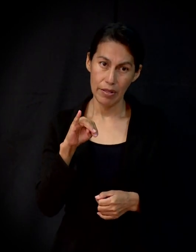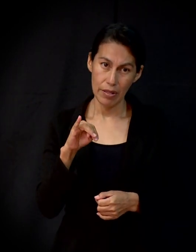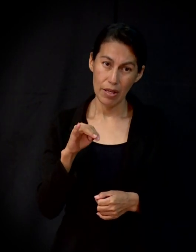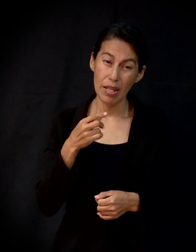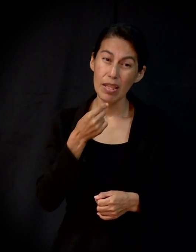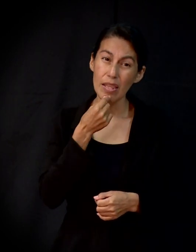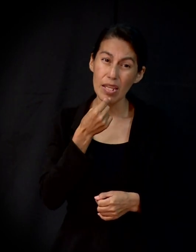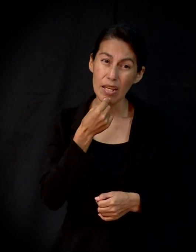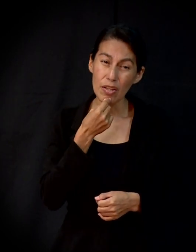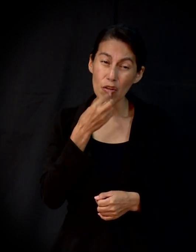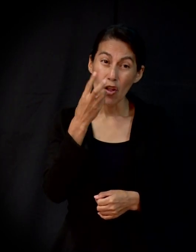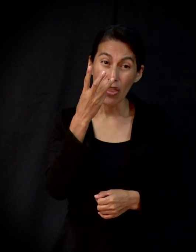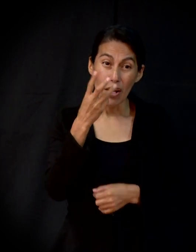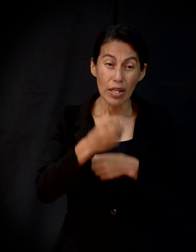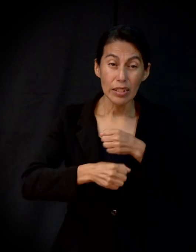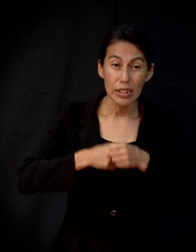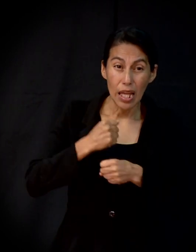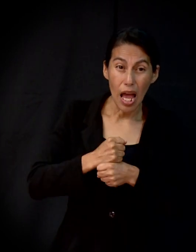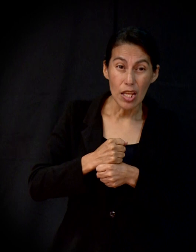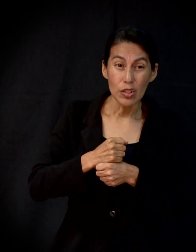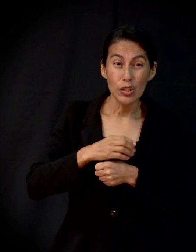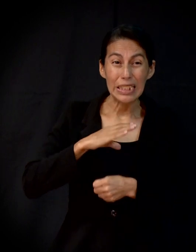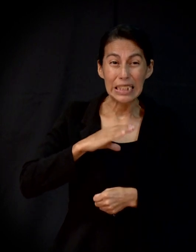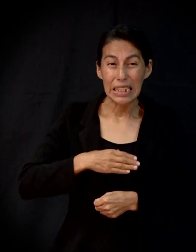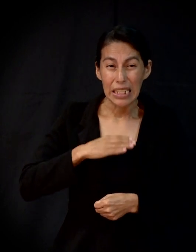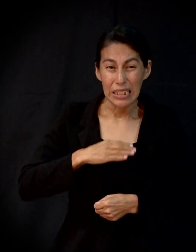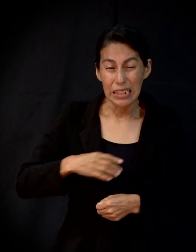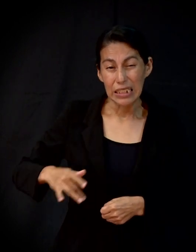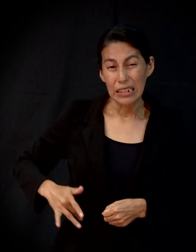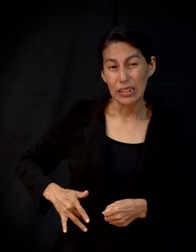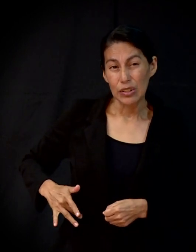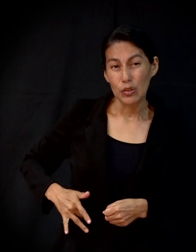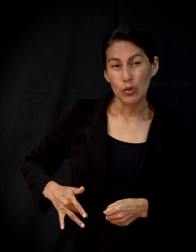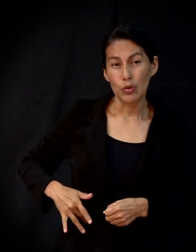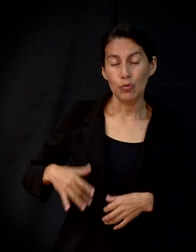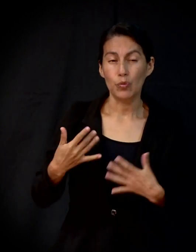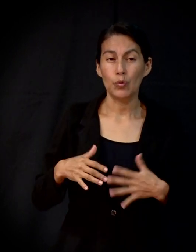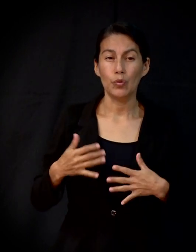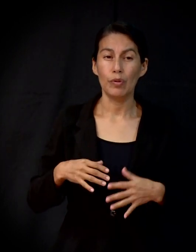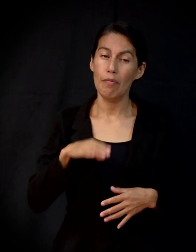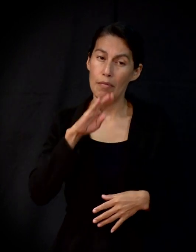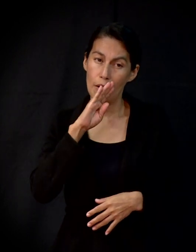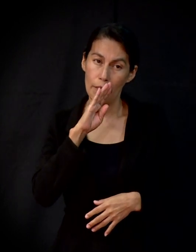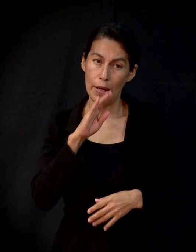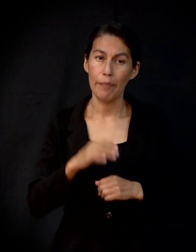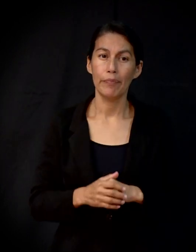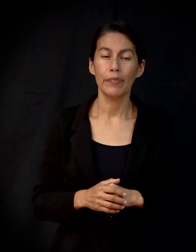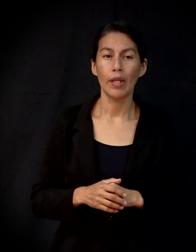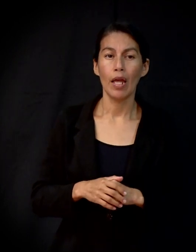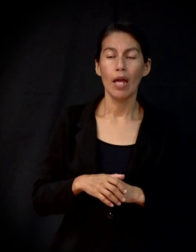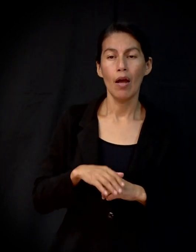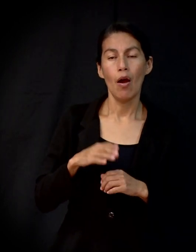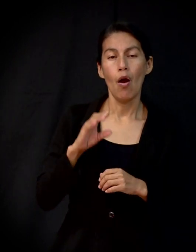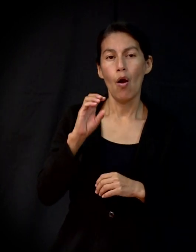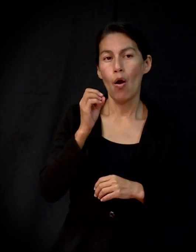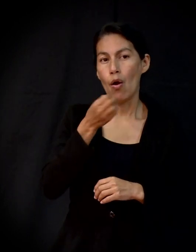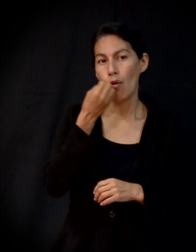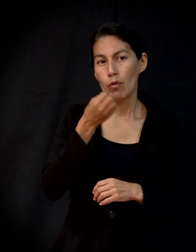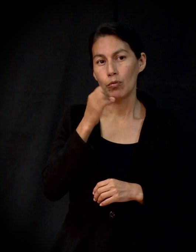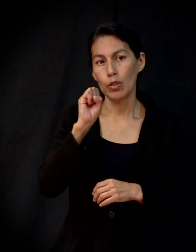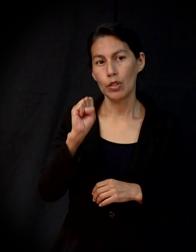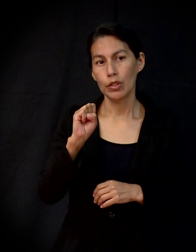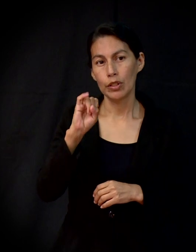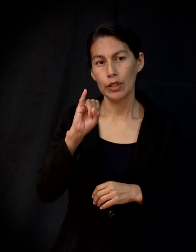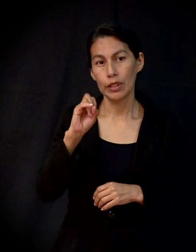con cáncer de riñón. Y su mamá, oremos por Sirian Castillo.